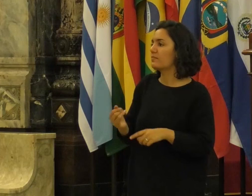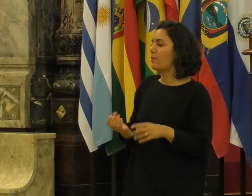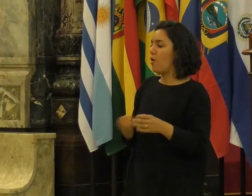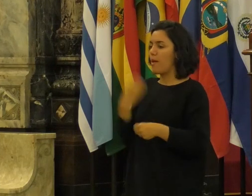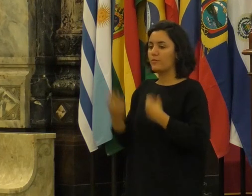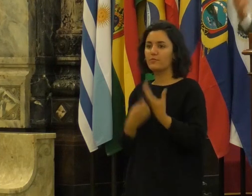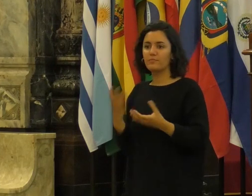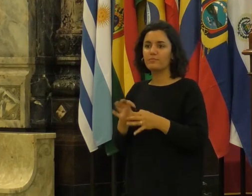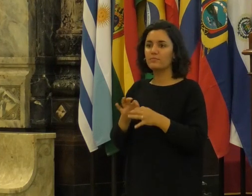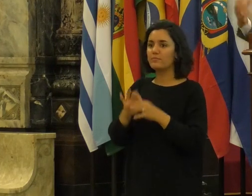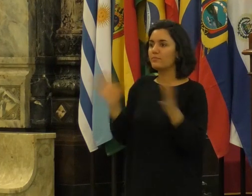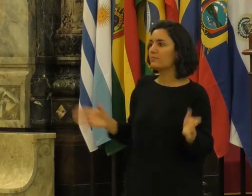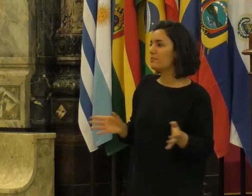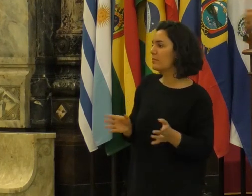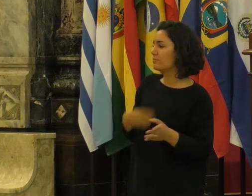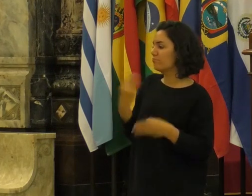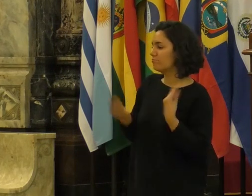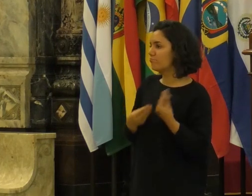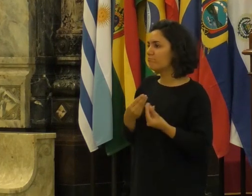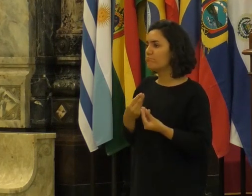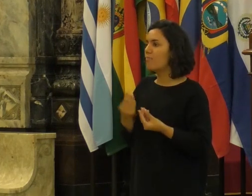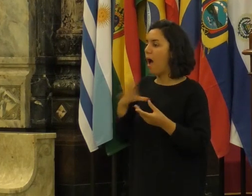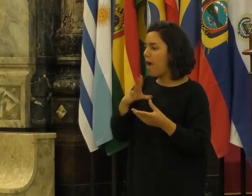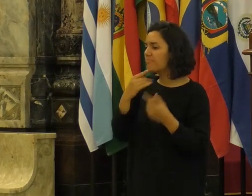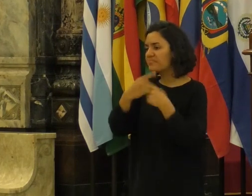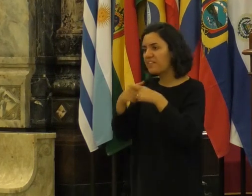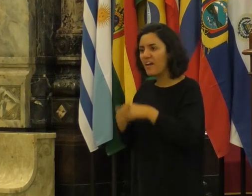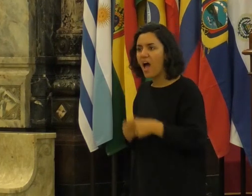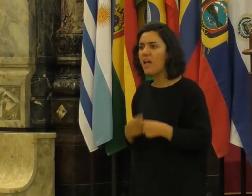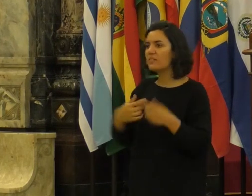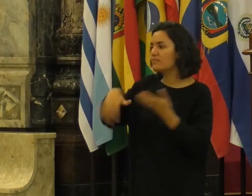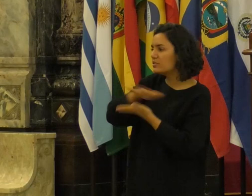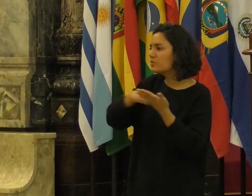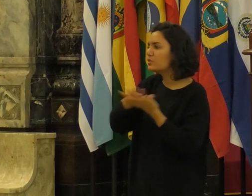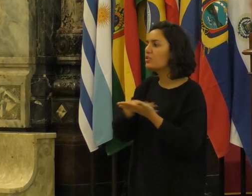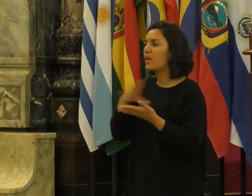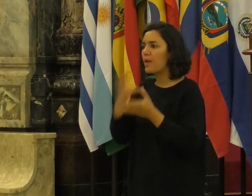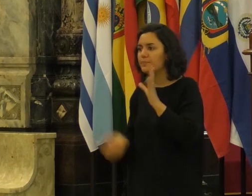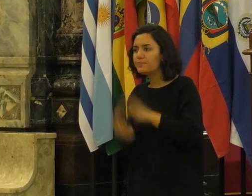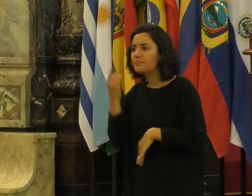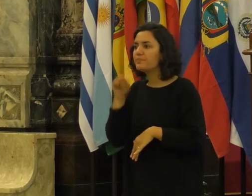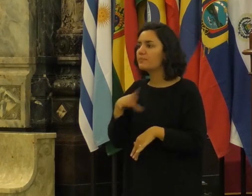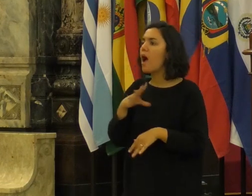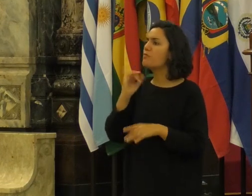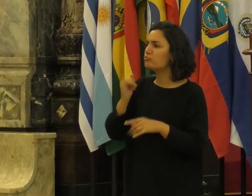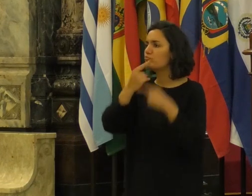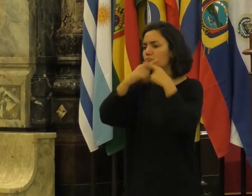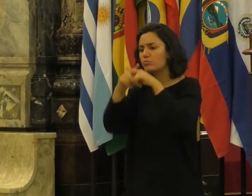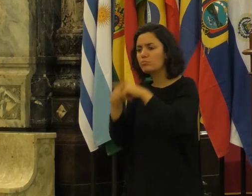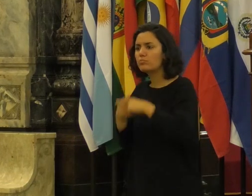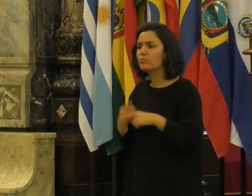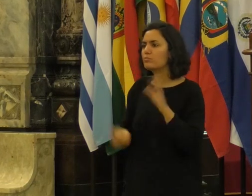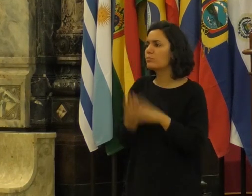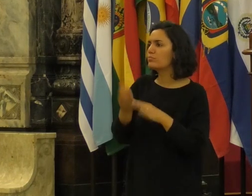Espontáneamente, en cierta medida también, a partir de debates y circunstancias que han surgido, y se está generando discusión alrededor del tema